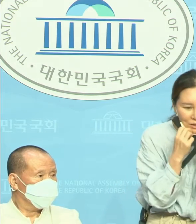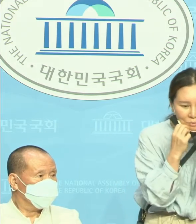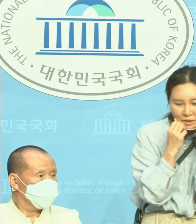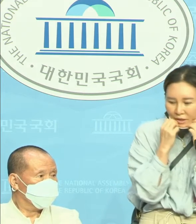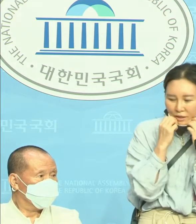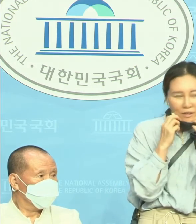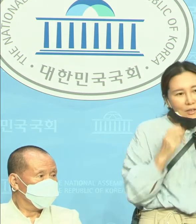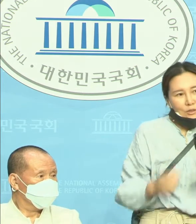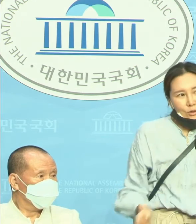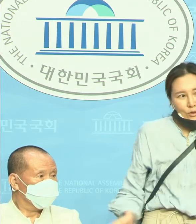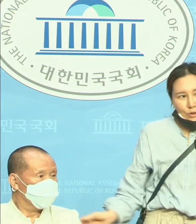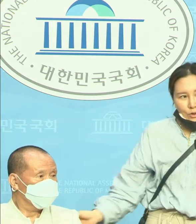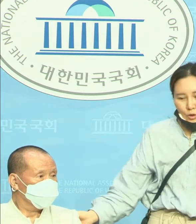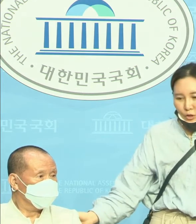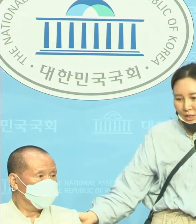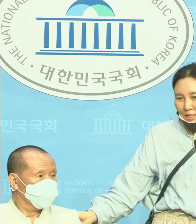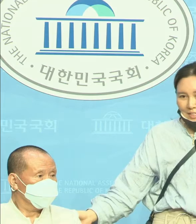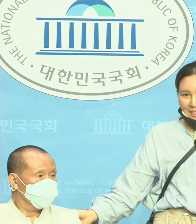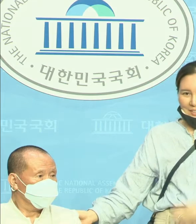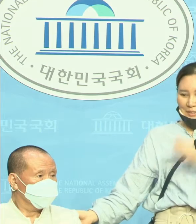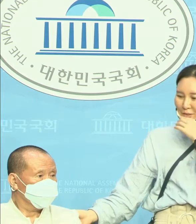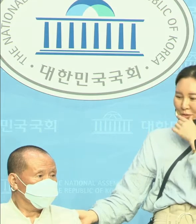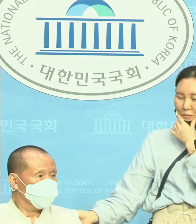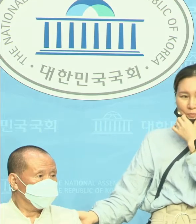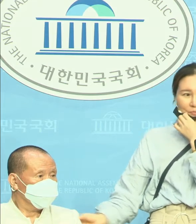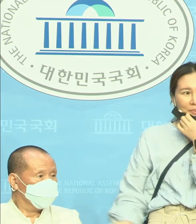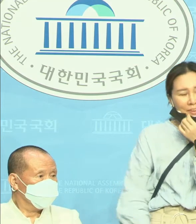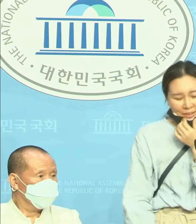안녕하십니까 저는 저희